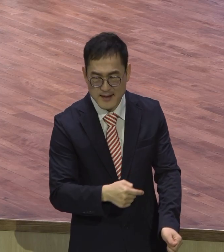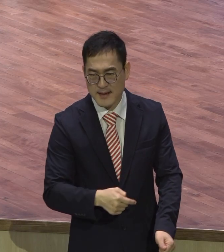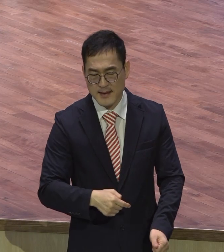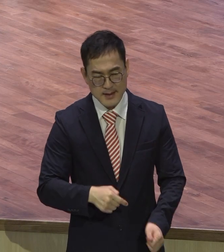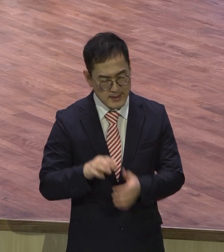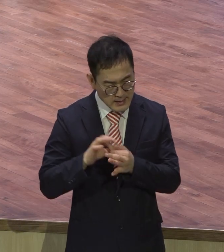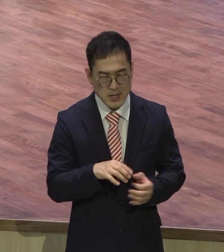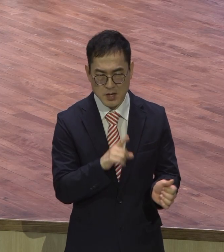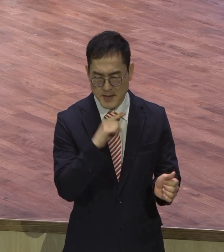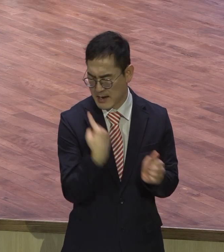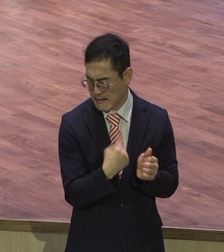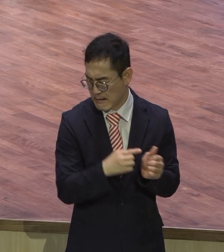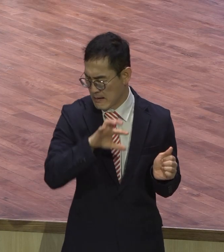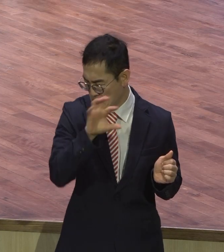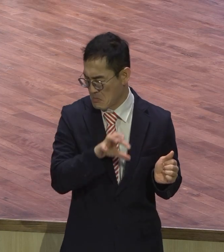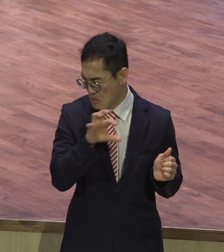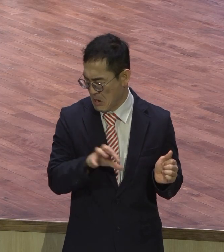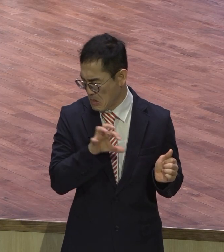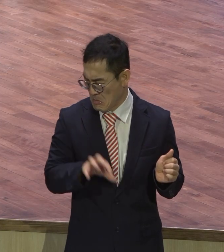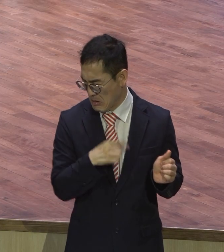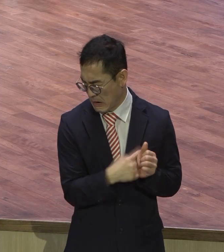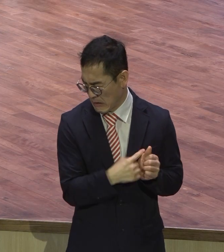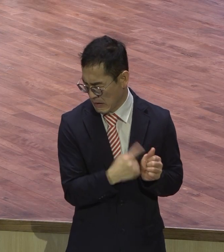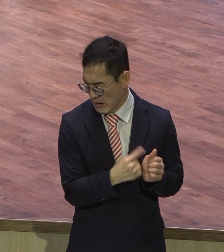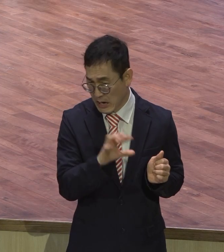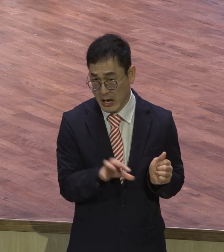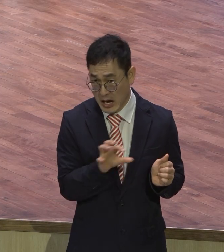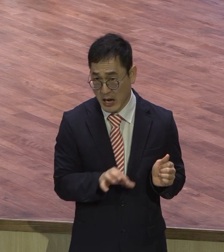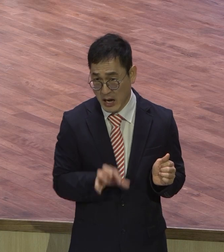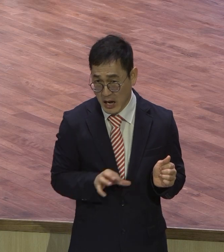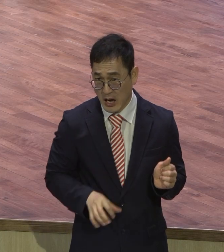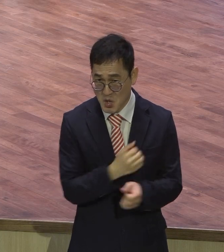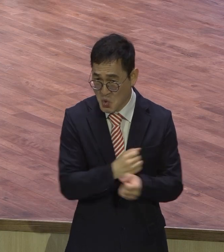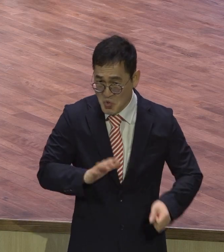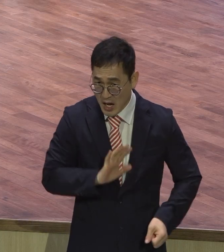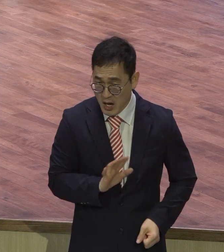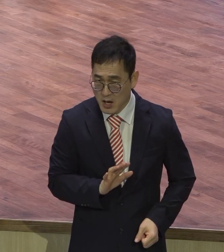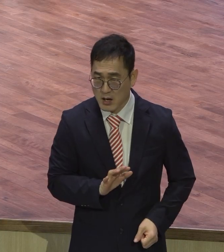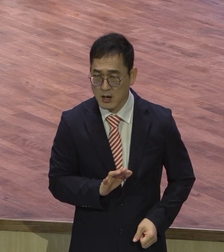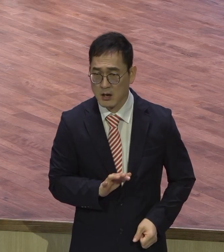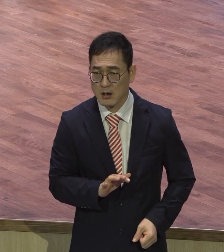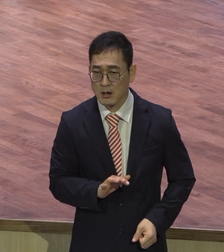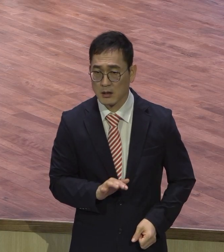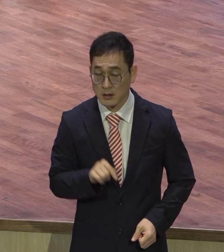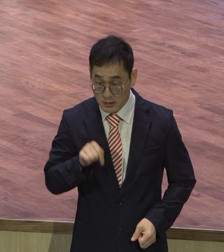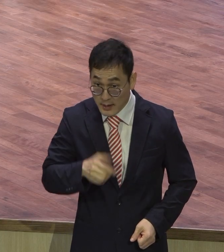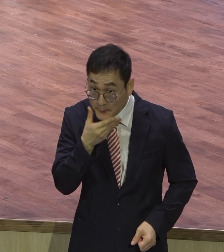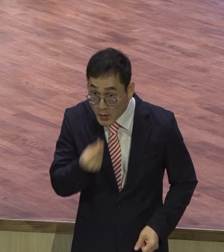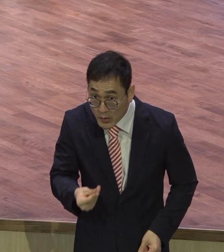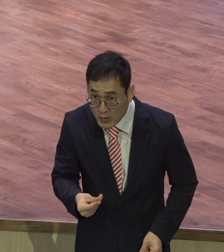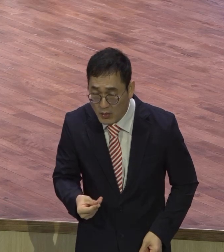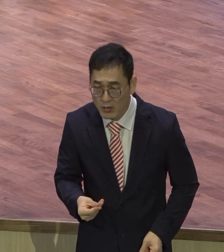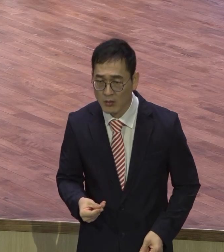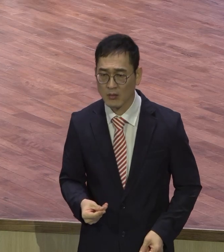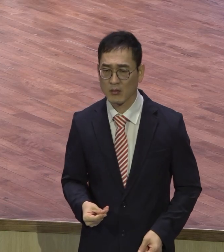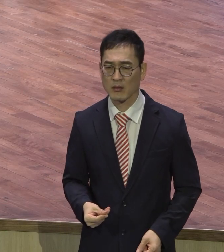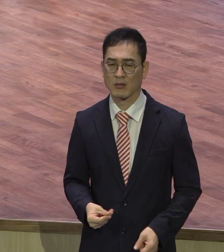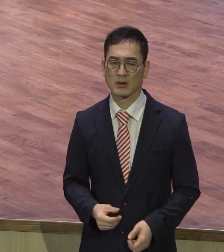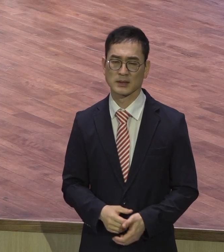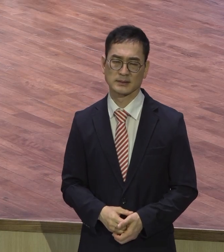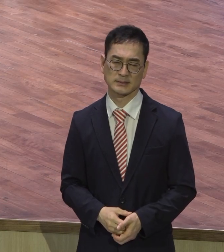가정이 행복하겠냐고요 용서하고 이해하고 치유하고 얼마나